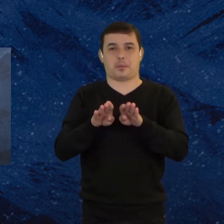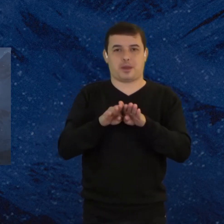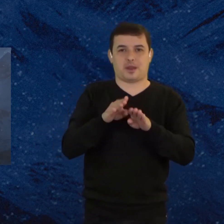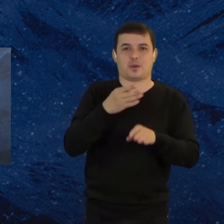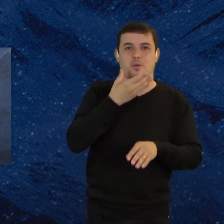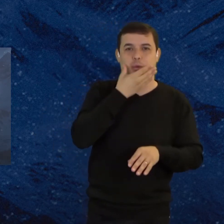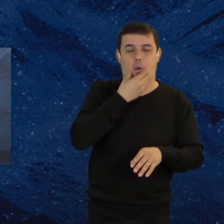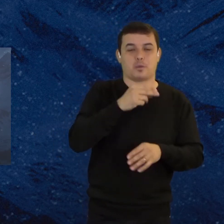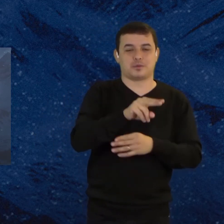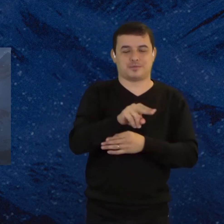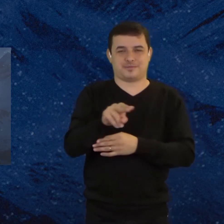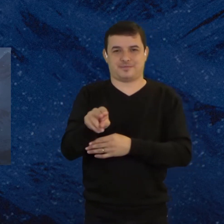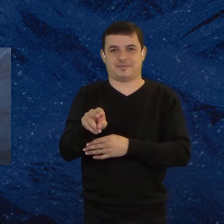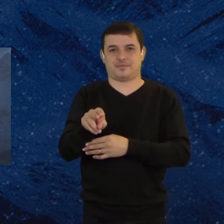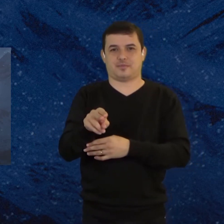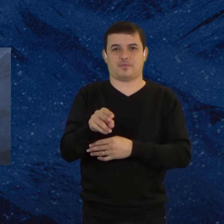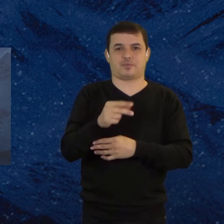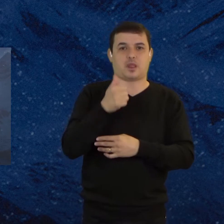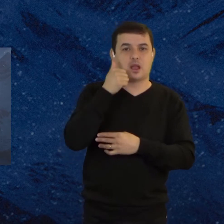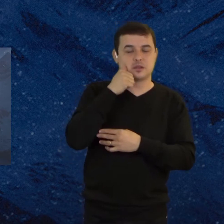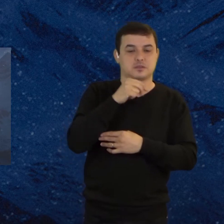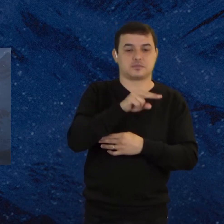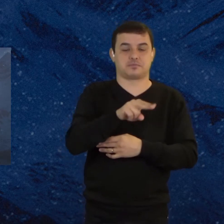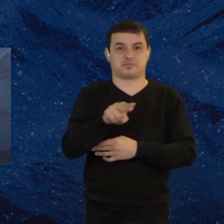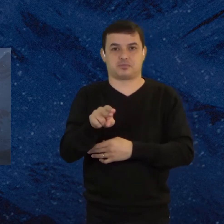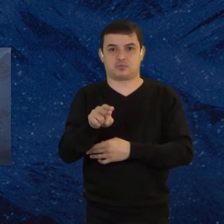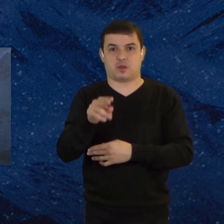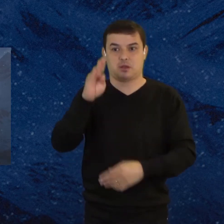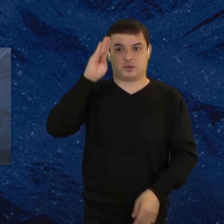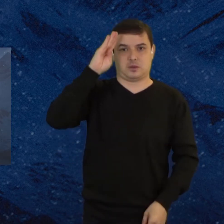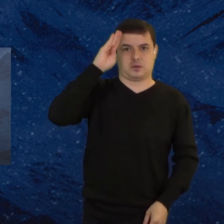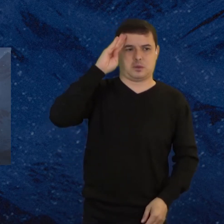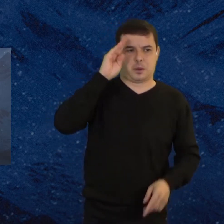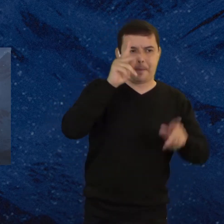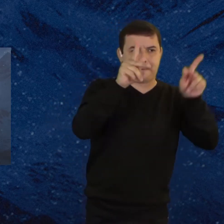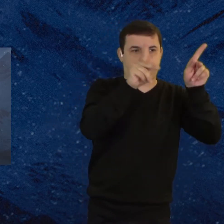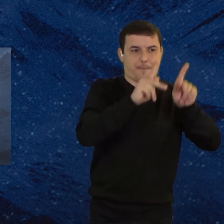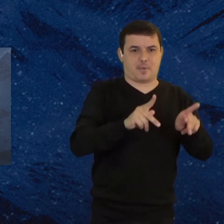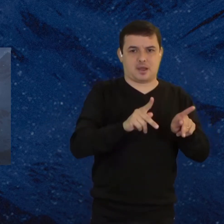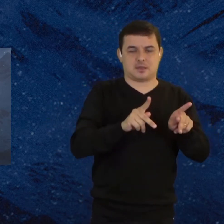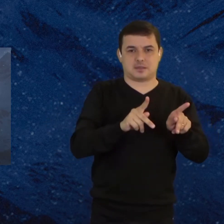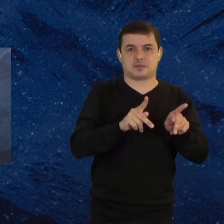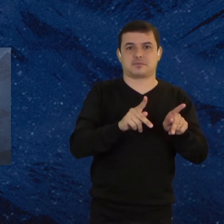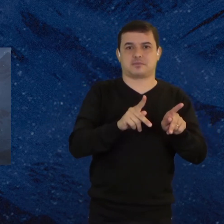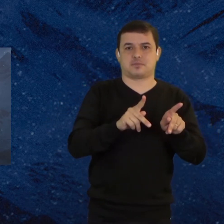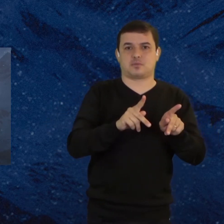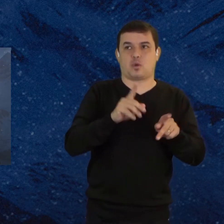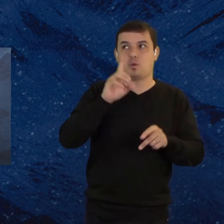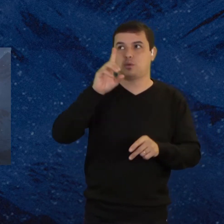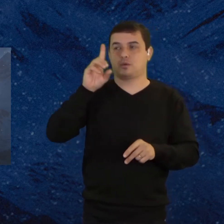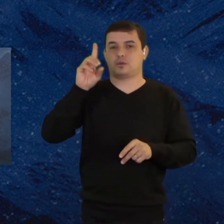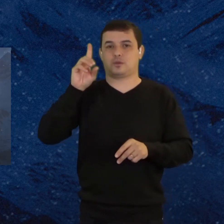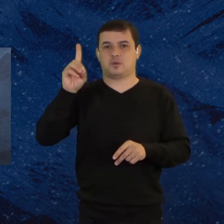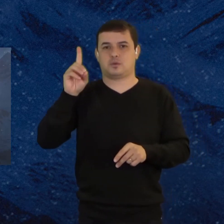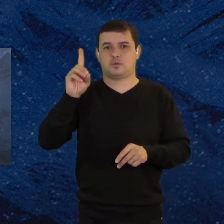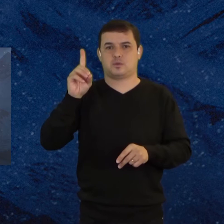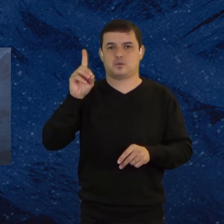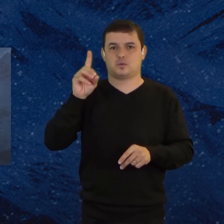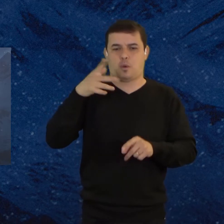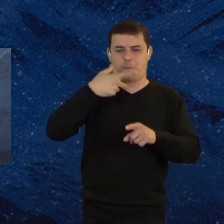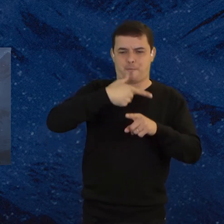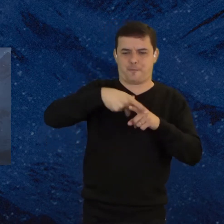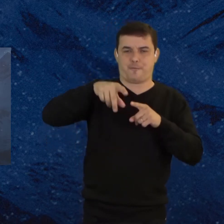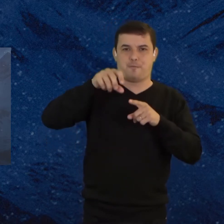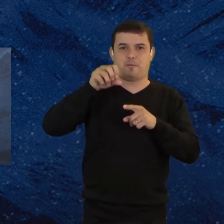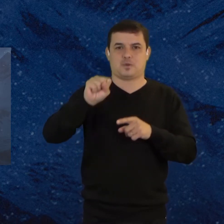exército, sem dúvida, com esse grupo de pessoas em paz com Deus e em paz com os irmãos, é um exército